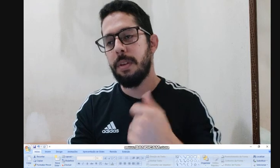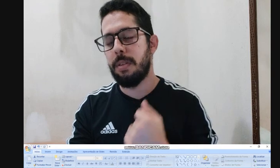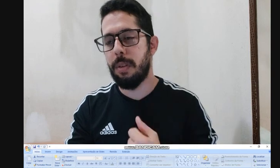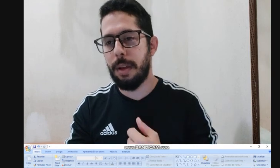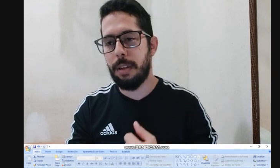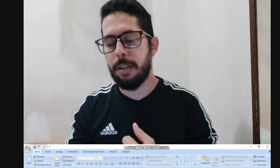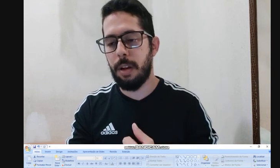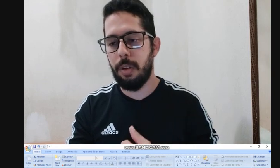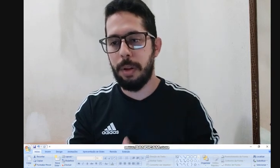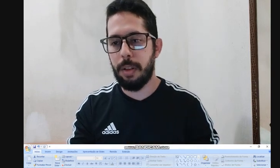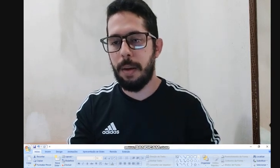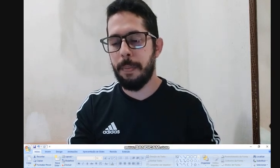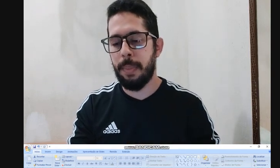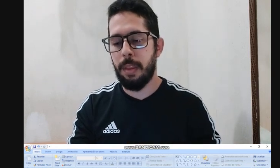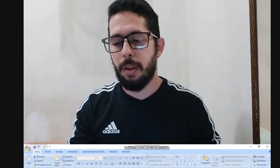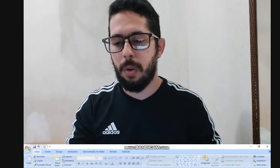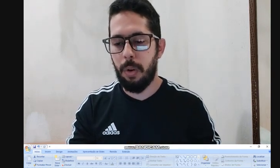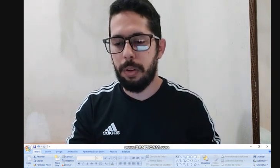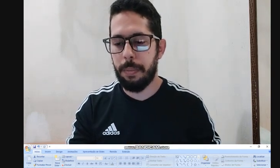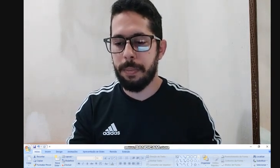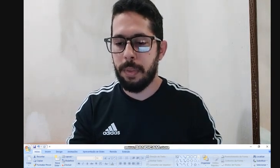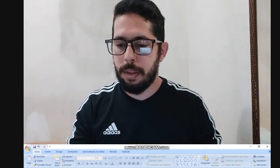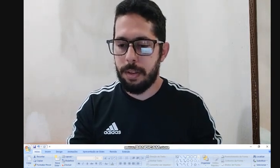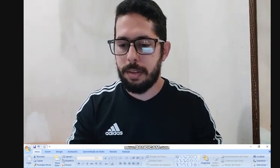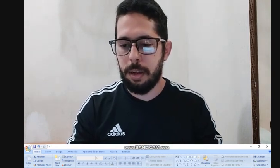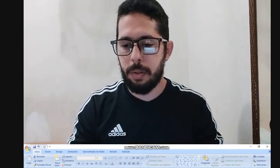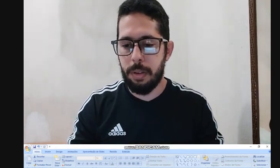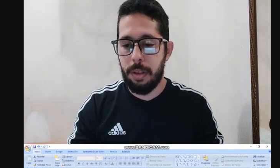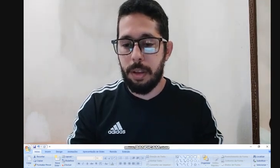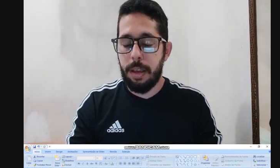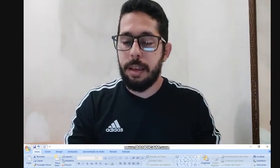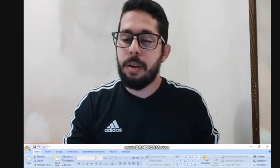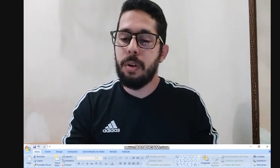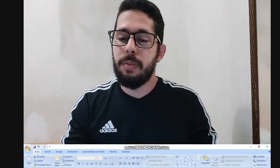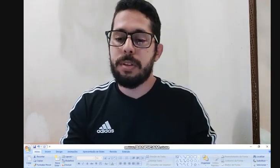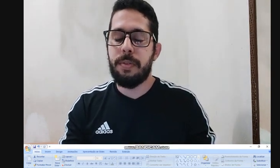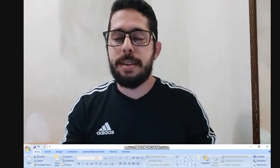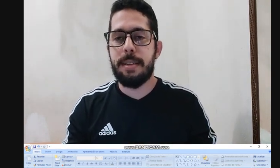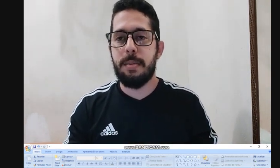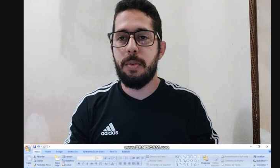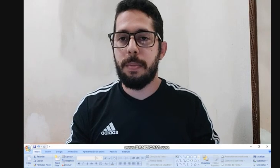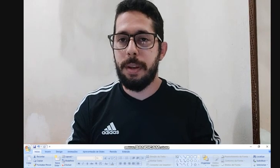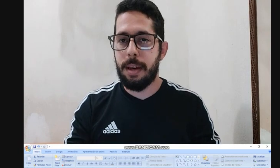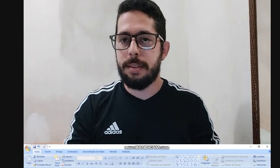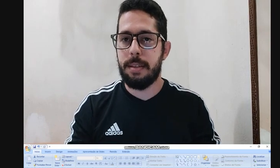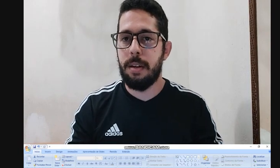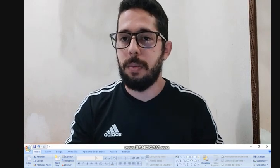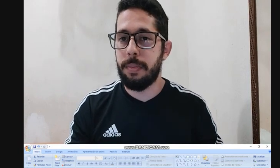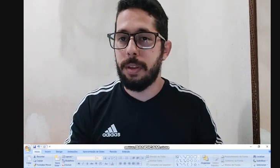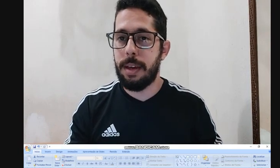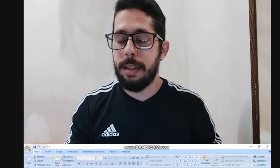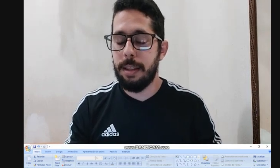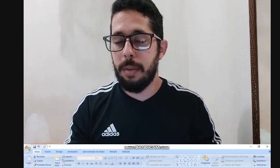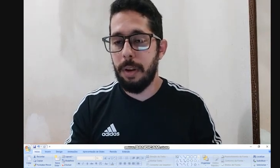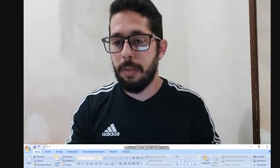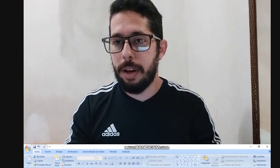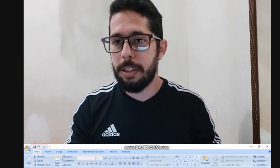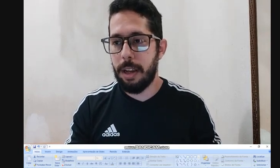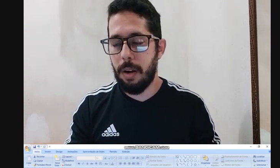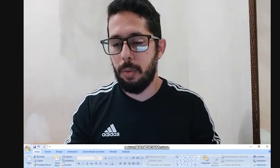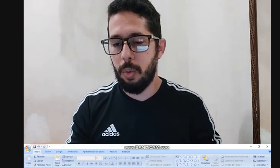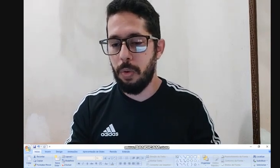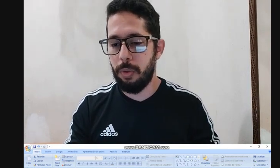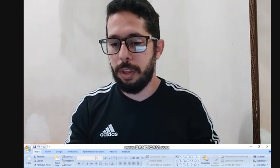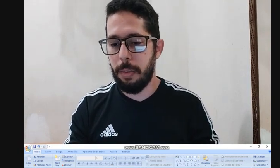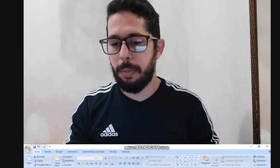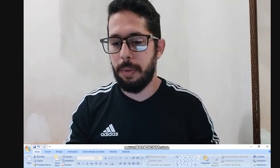linha, segunda matriz dá o número da coluna, certo? E quando você faz essa multiplicação, cada termo ele não vai